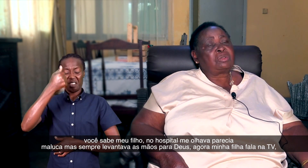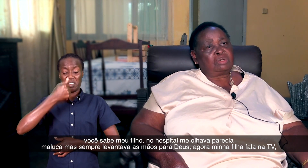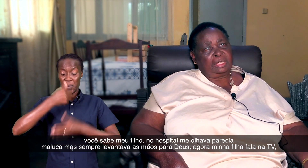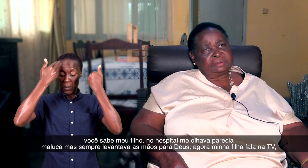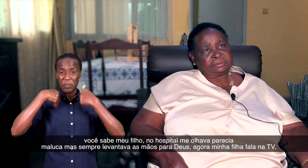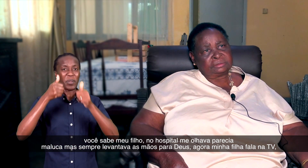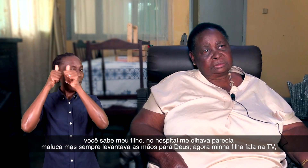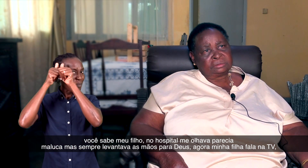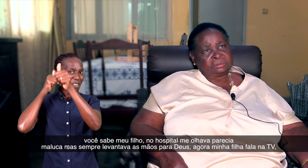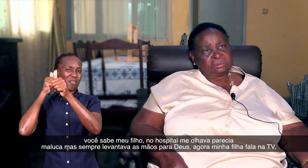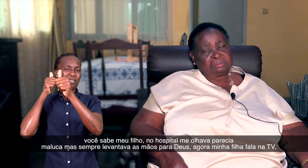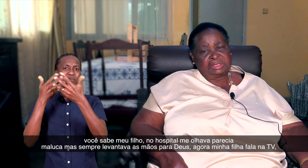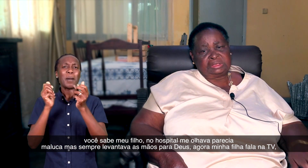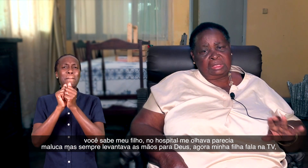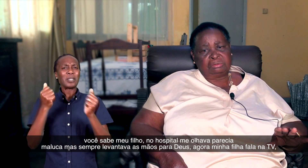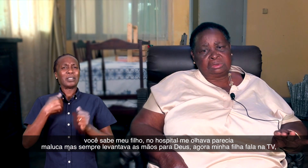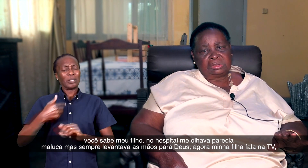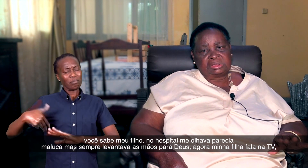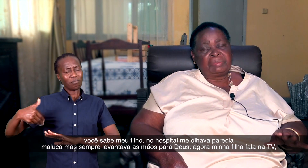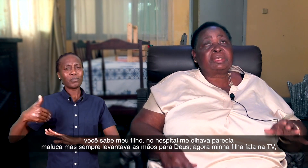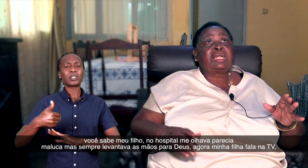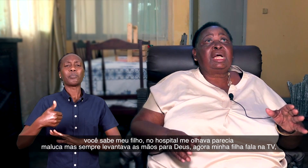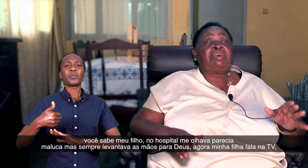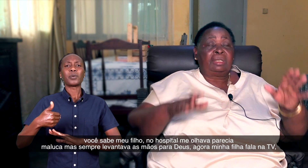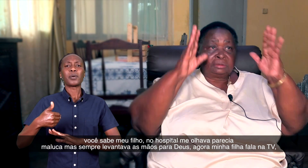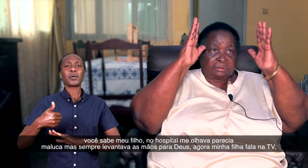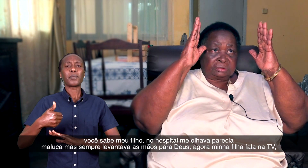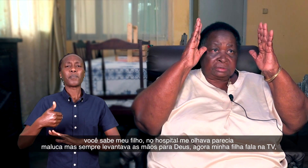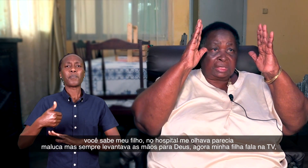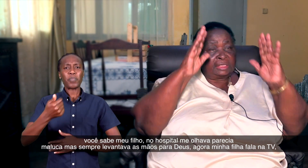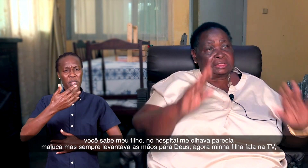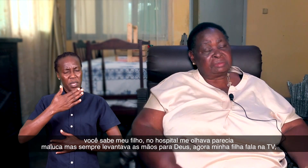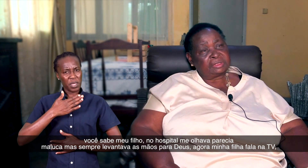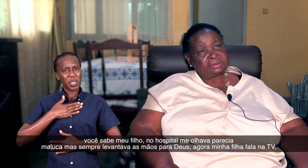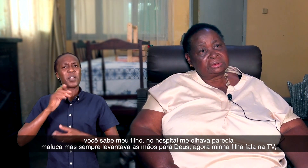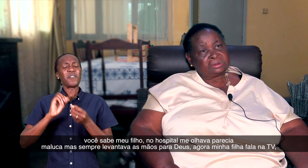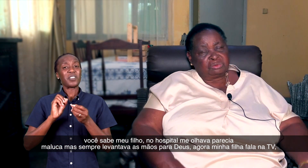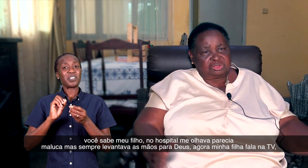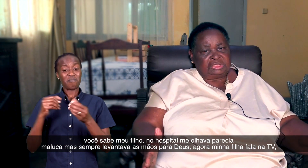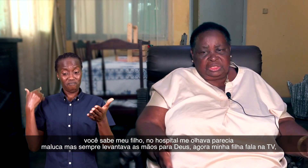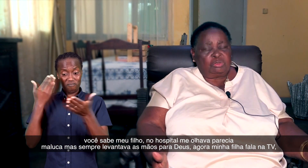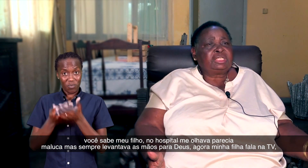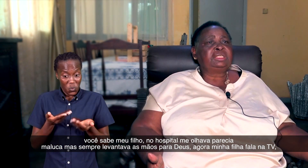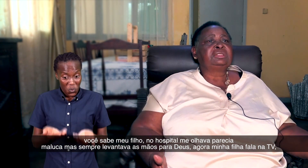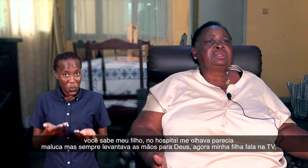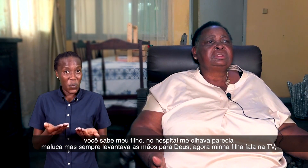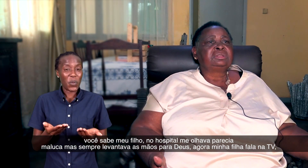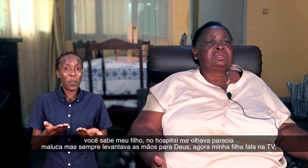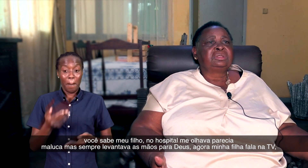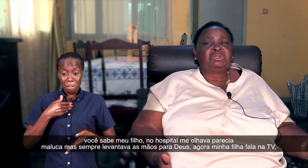pessoa maluca. Mas eu sempre carregava lá em cima. Hoje em dia estou